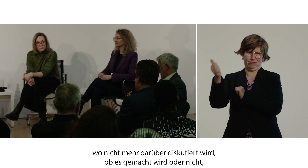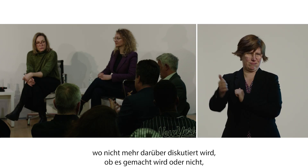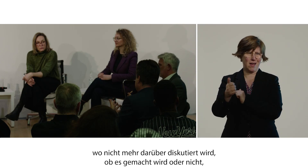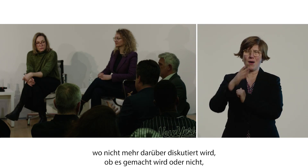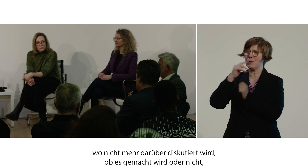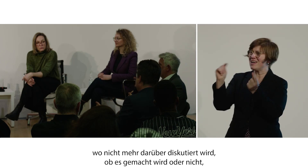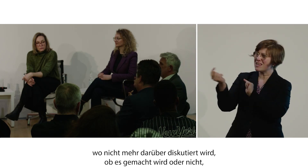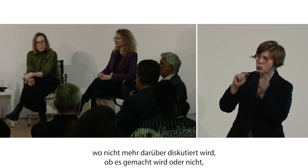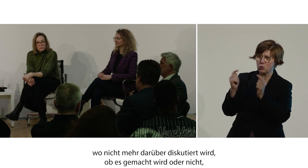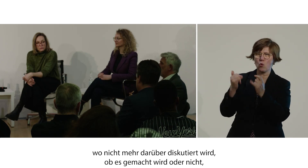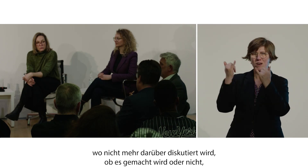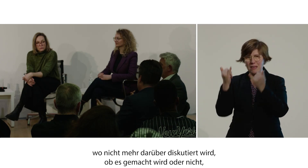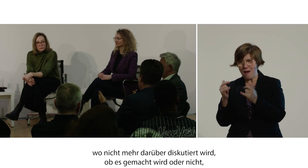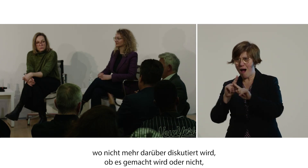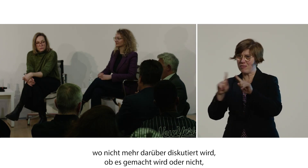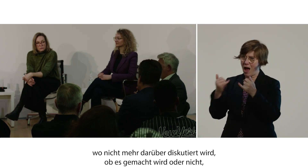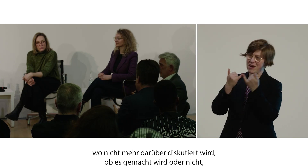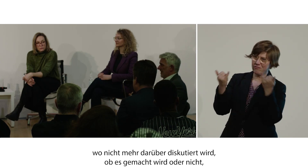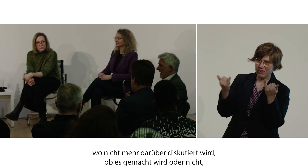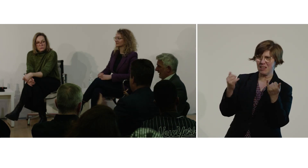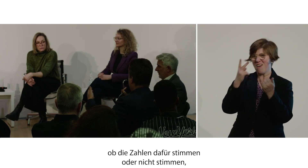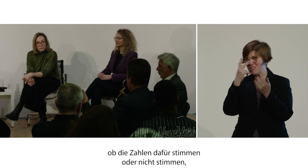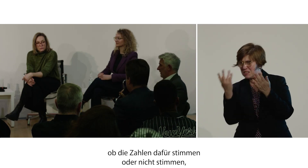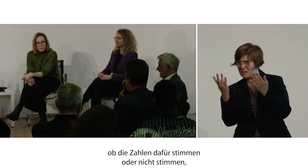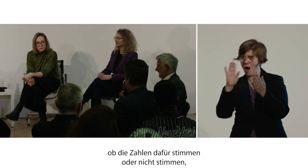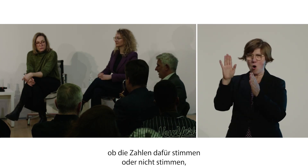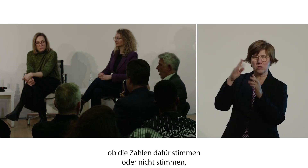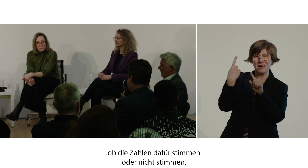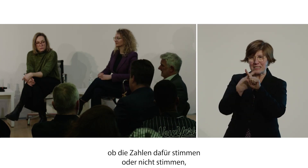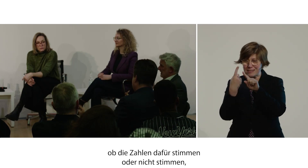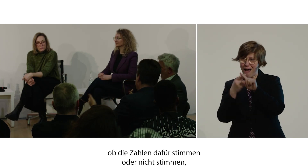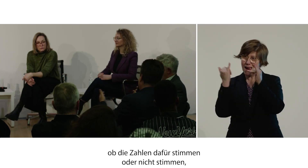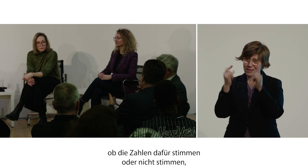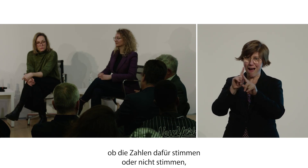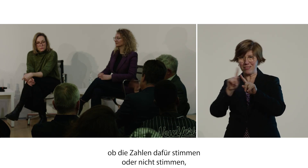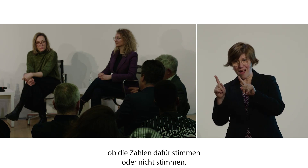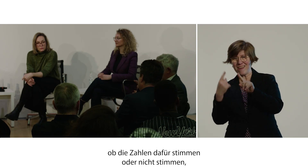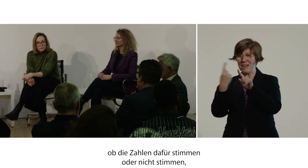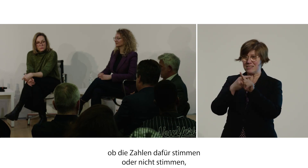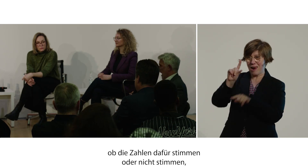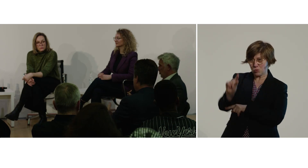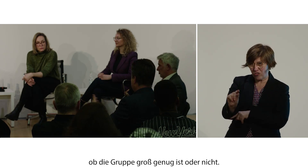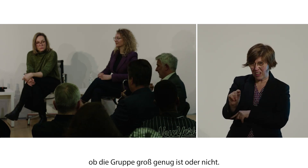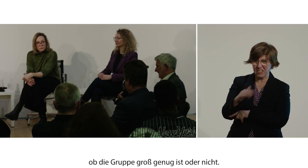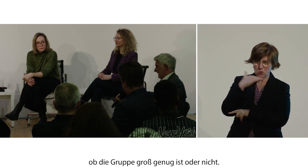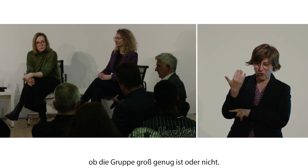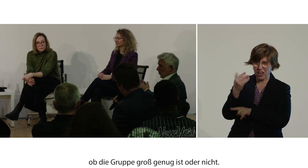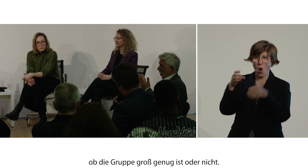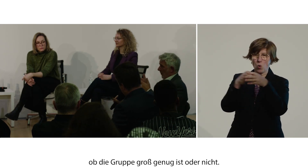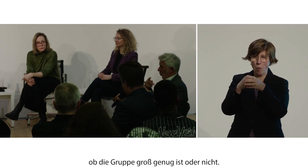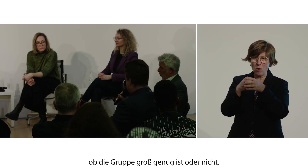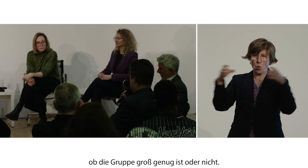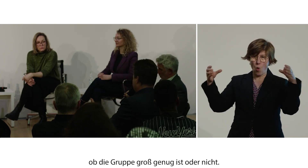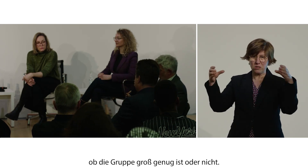darüber diskutiert wird, ob es gemacht wird oder ob es nicht gemacht wird, ob die Zahlen dafür stimmen oder ob die Zahlen dafür nicht stimmen, ob die Gruppe